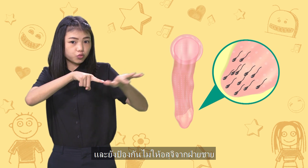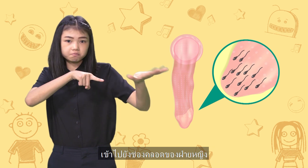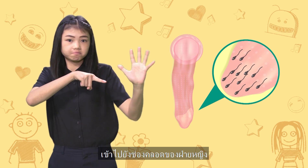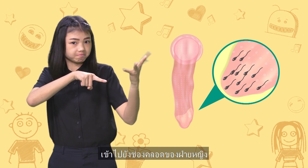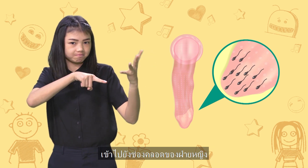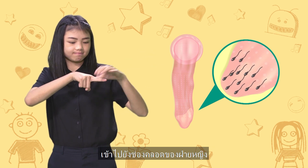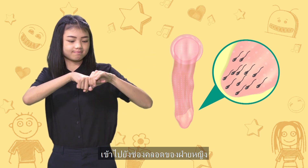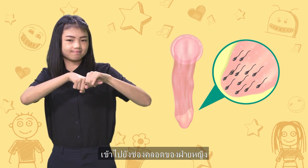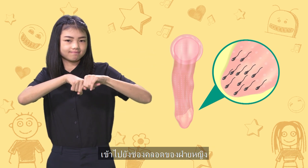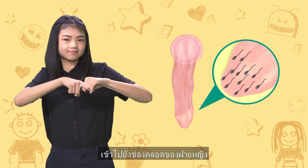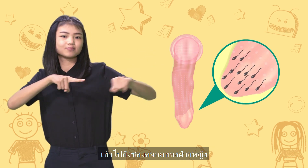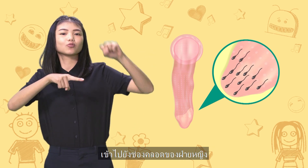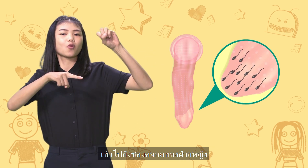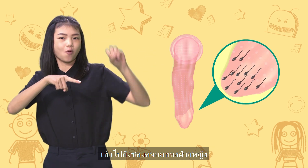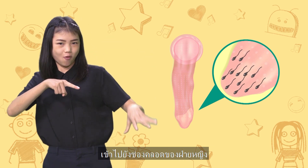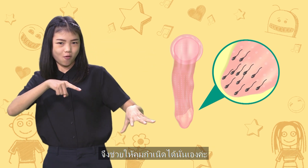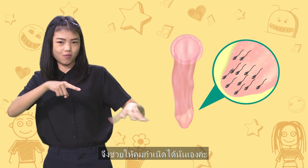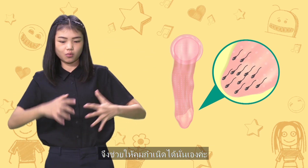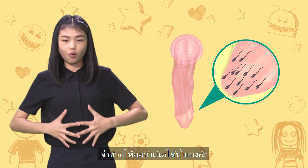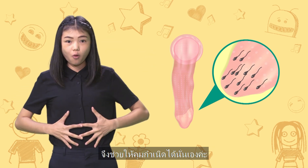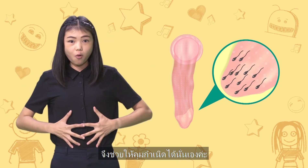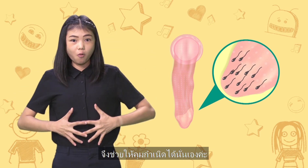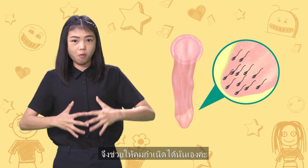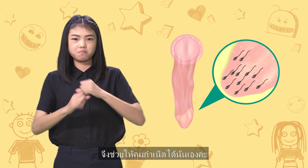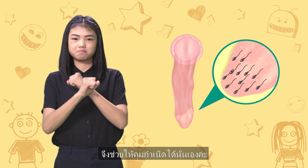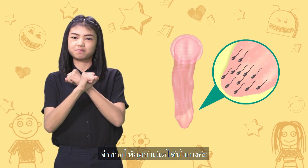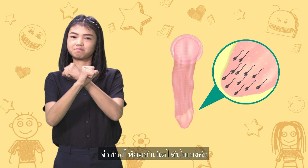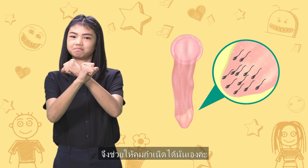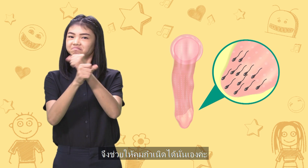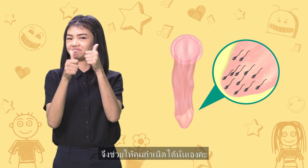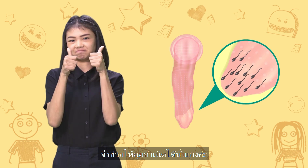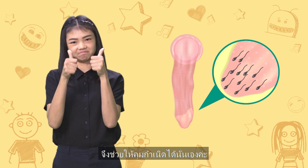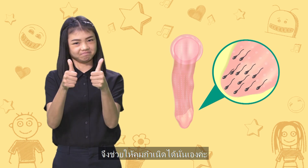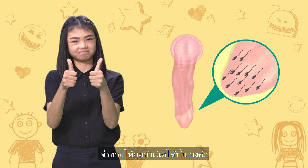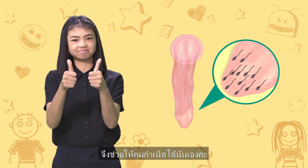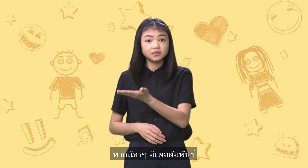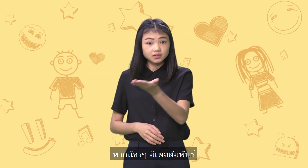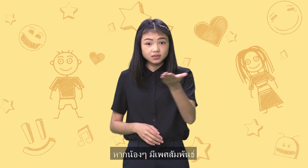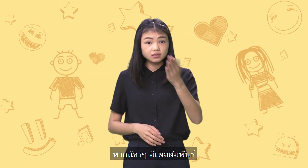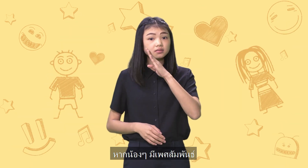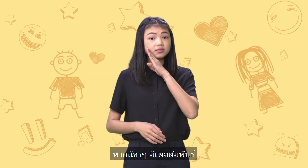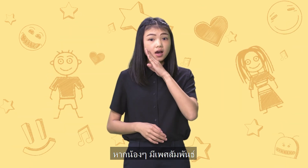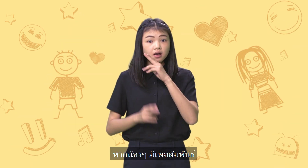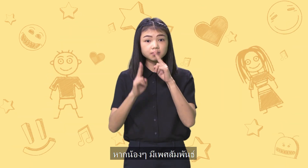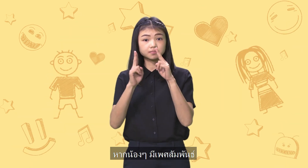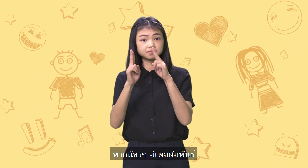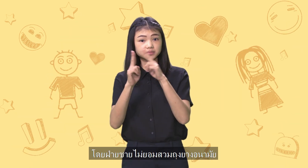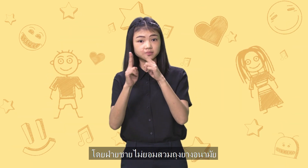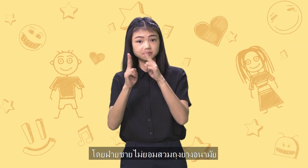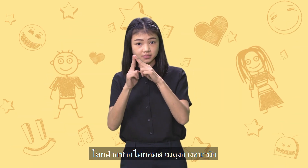ข้าไปยังช่องคลอดของฝ่ายหญิงจึงช่วยให้คุมกำเนิดได้นั่นเองค่ะหากน้องๆมีเพศสัมพันธ์โดยฝ่ายชายไ